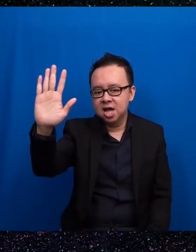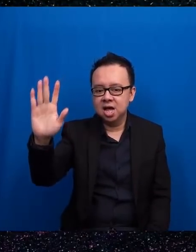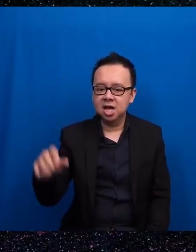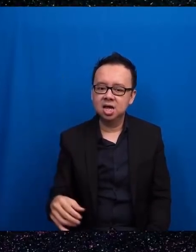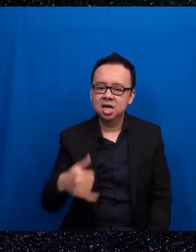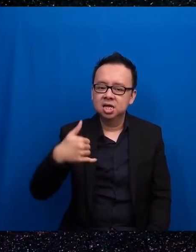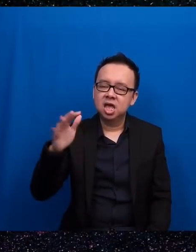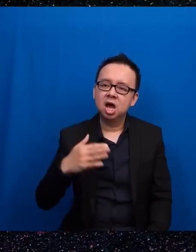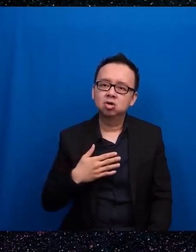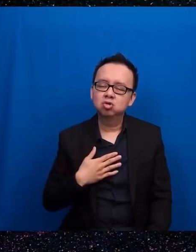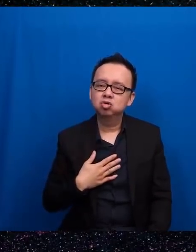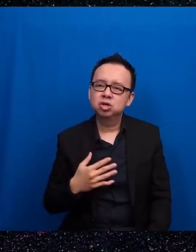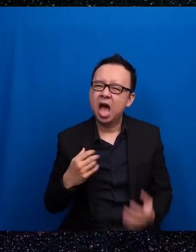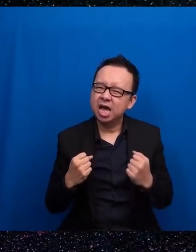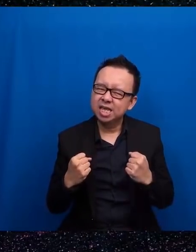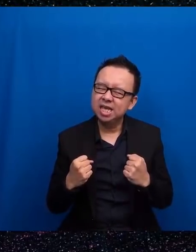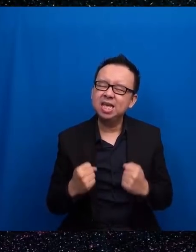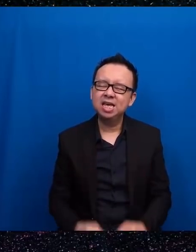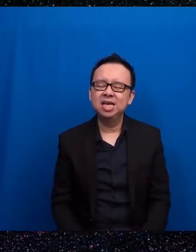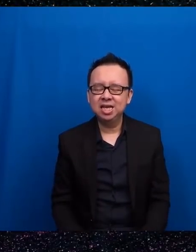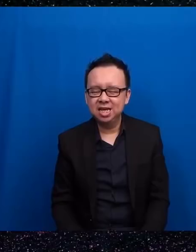kemuliaan-Nya. Yang ku